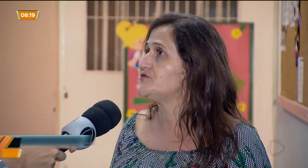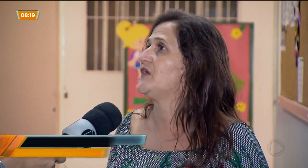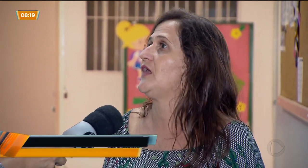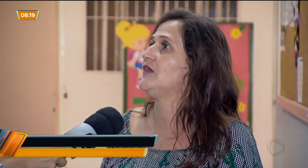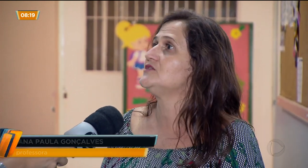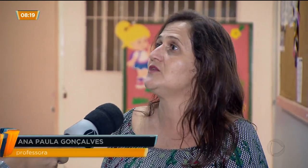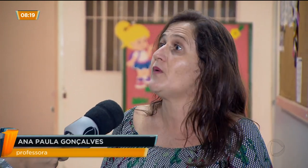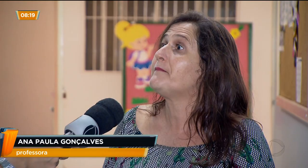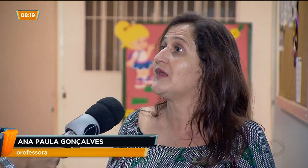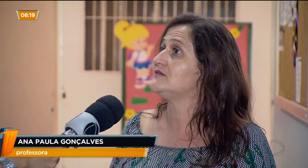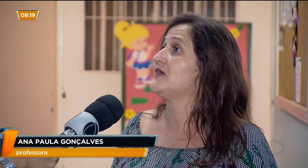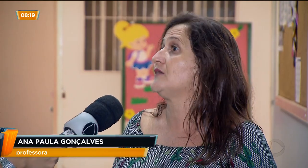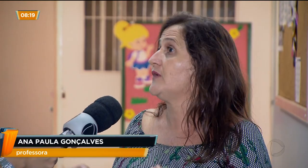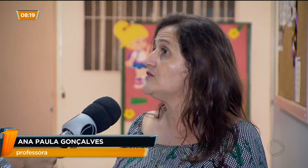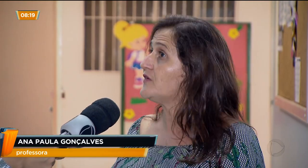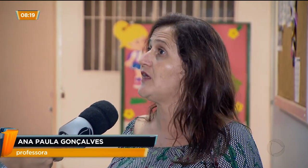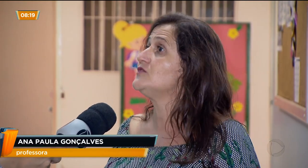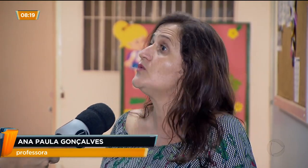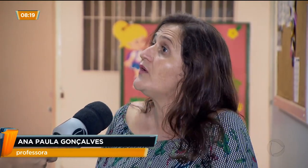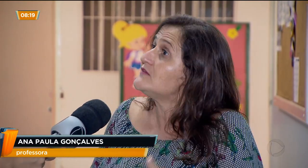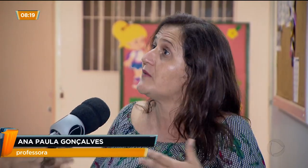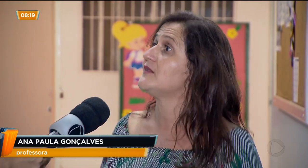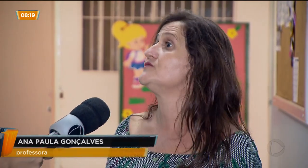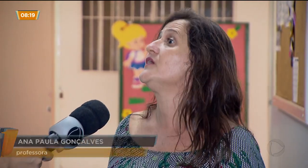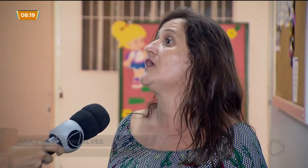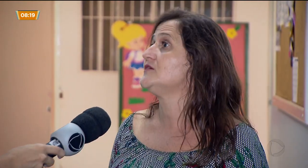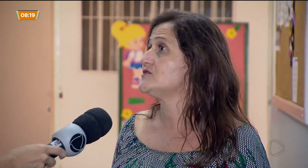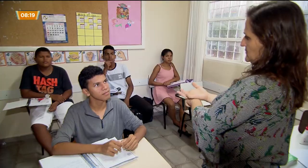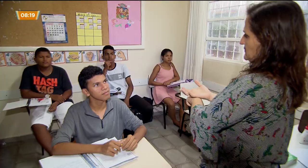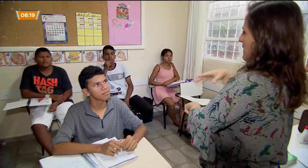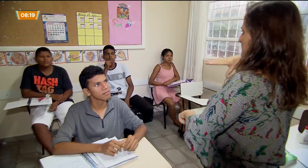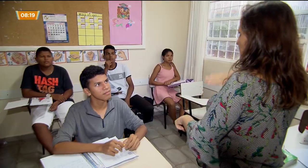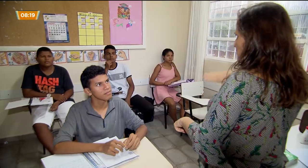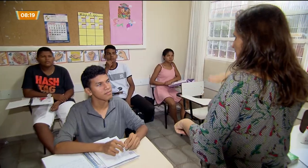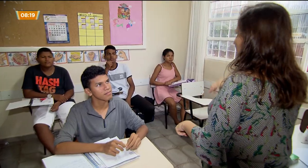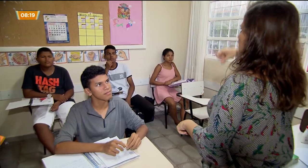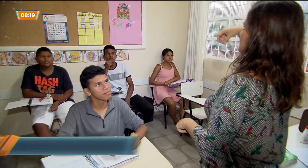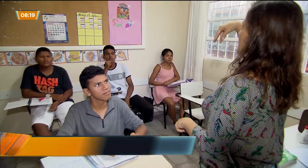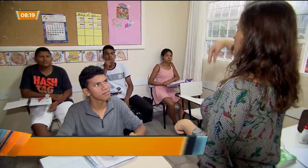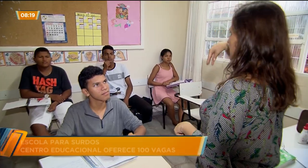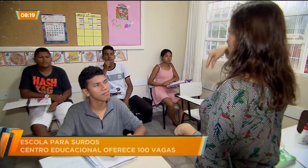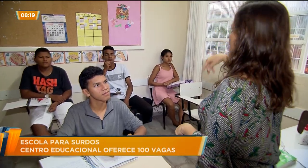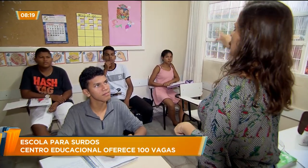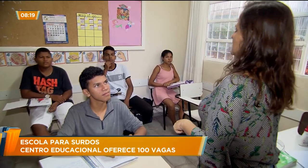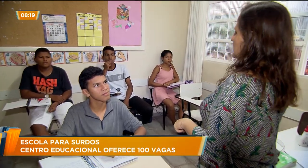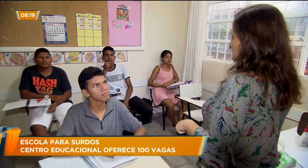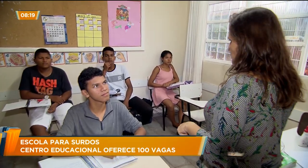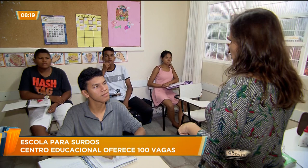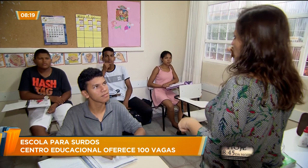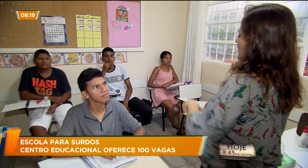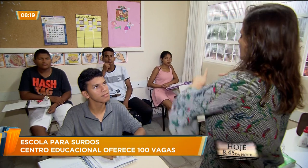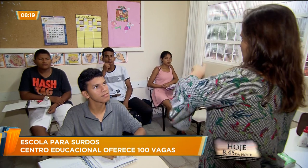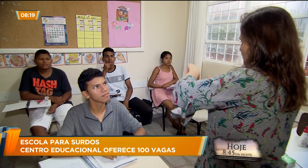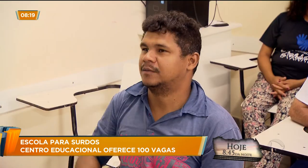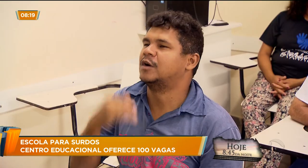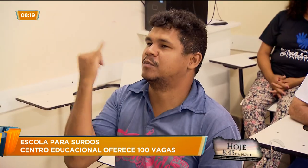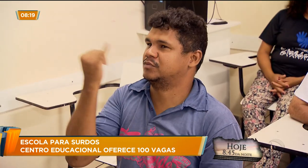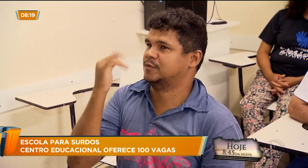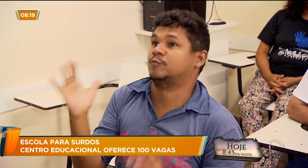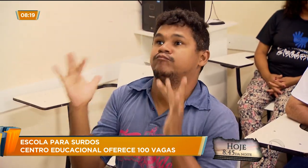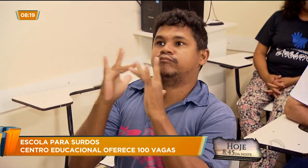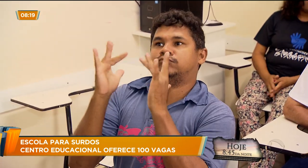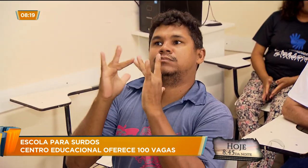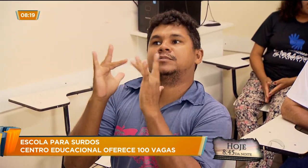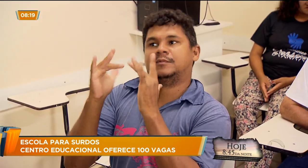ensino é diferente, então o aprendizado é diferente e o conhecimento é diferente. A libras é a língua usada entre os surdos. Um